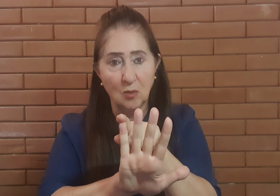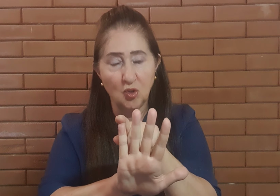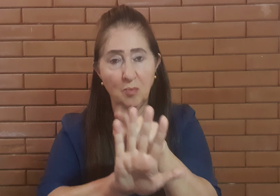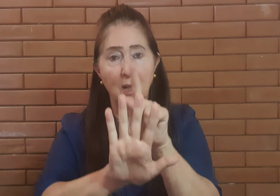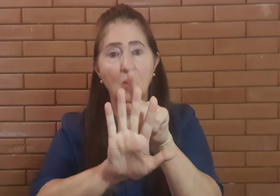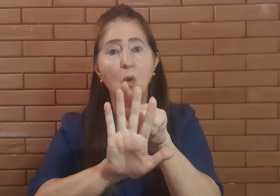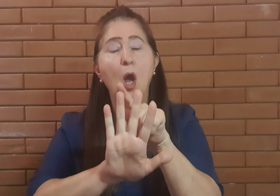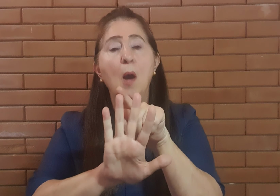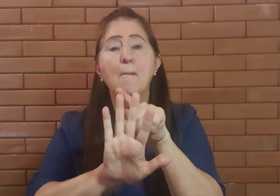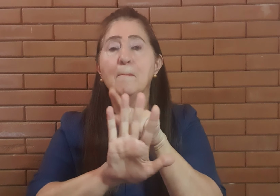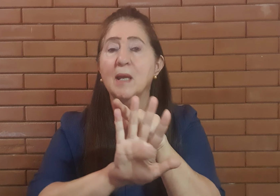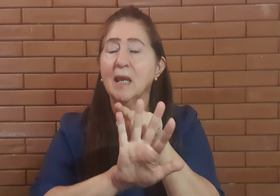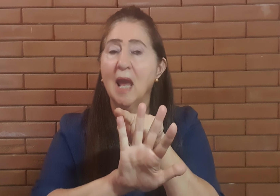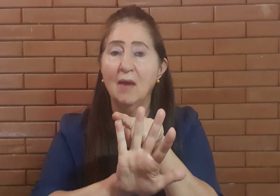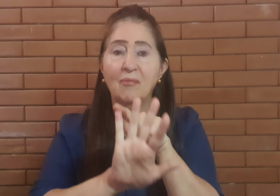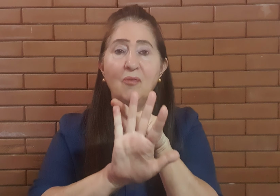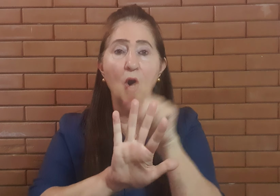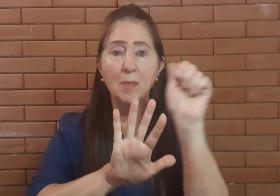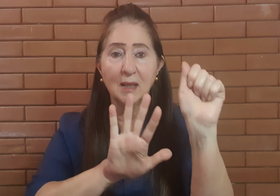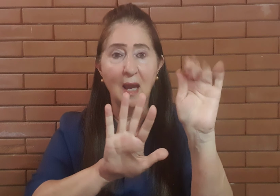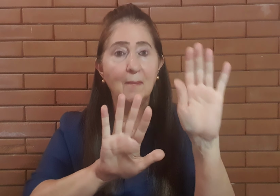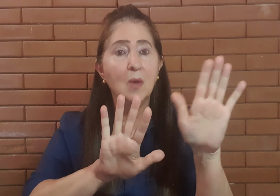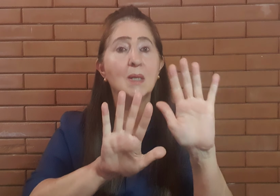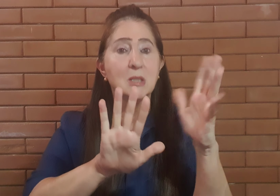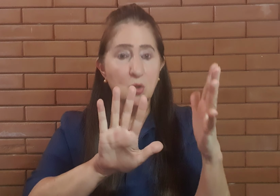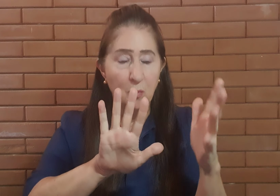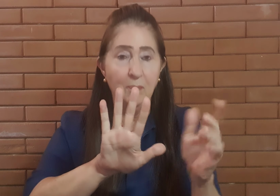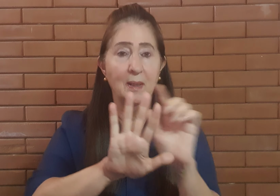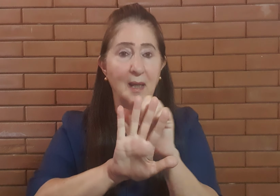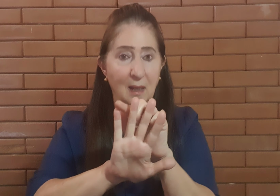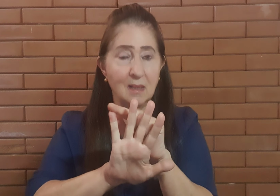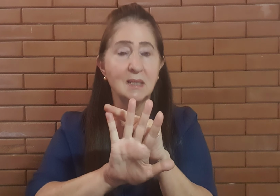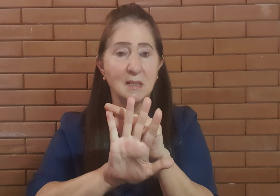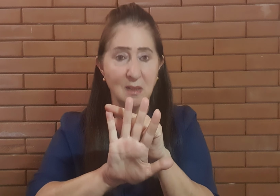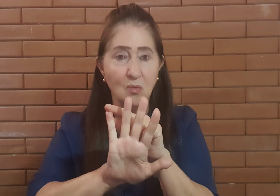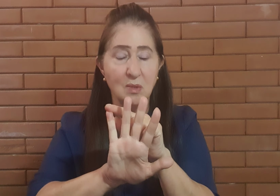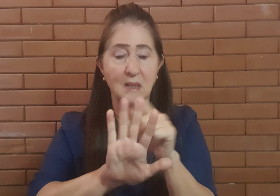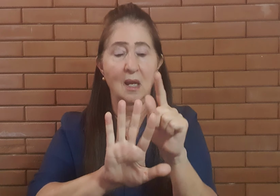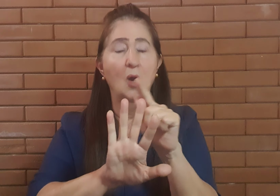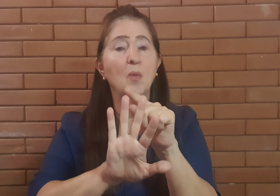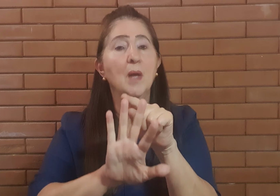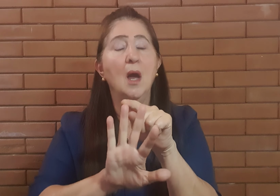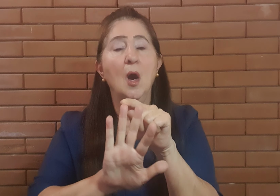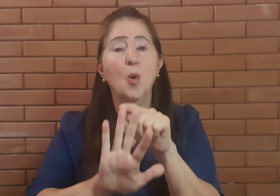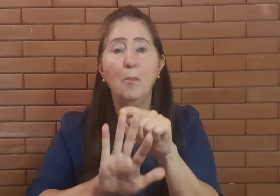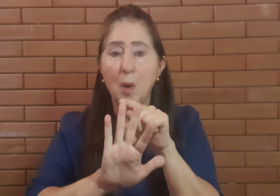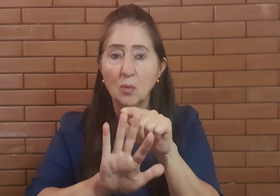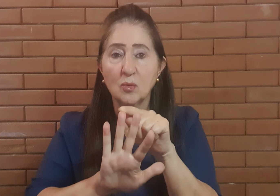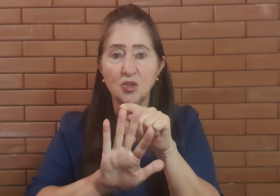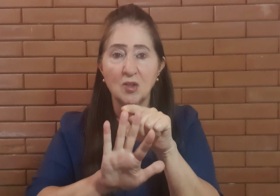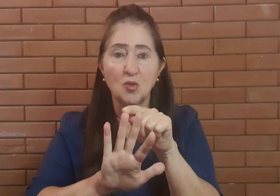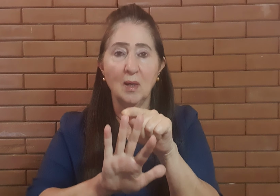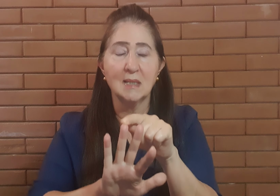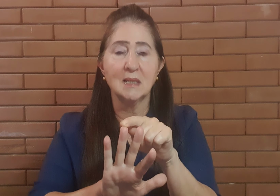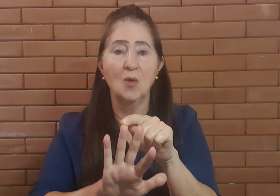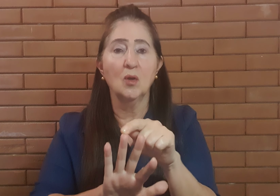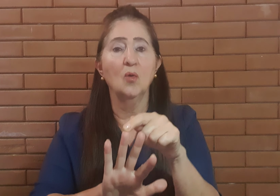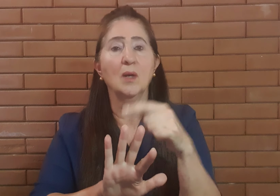de mão, que é a forma que a mão assume na realização do sinal, o ponto de articulação, que é o lugar